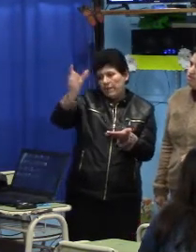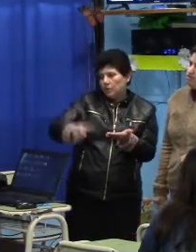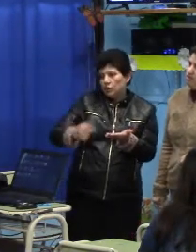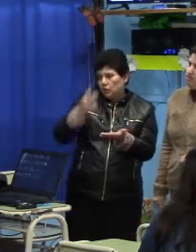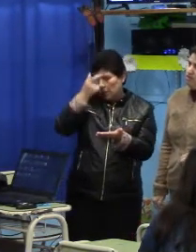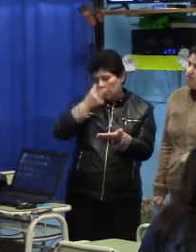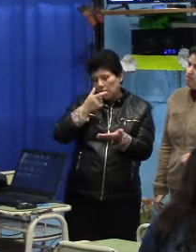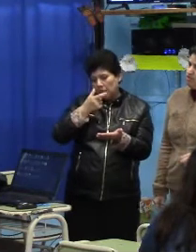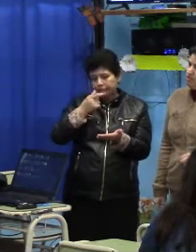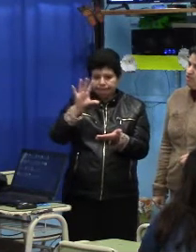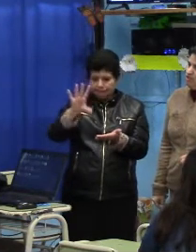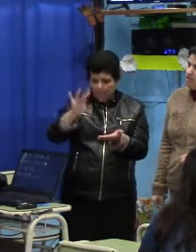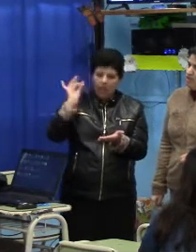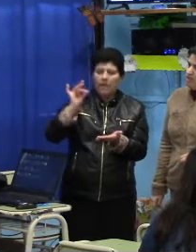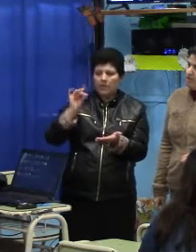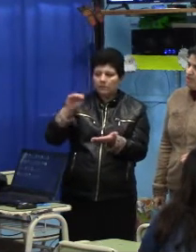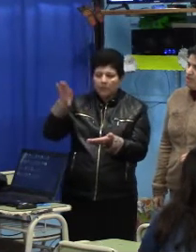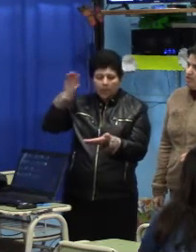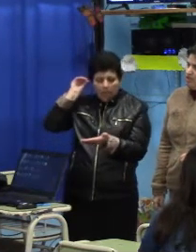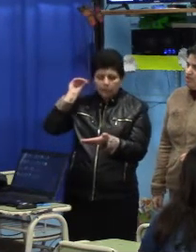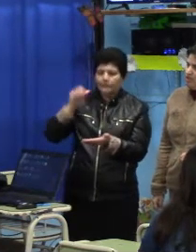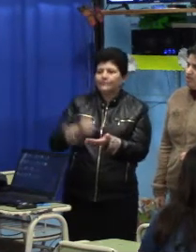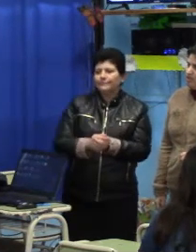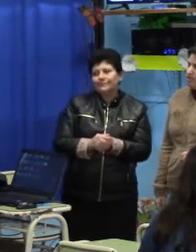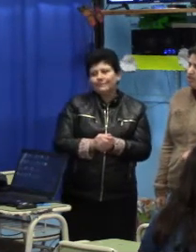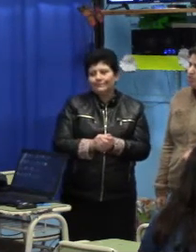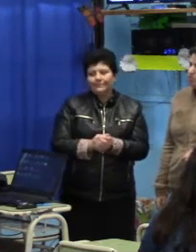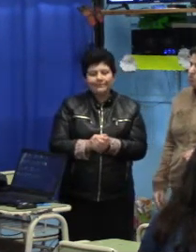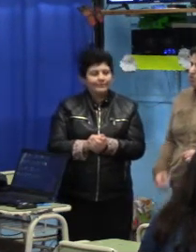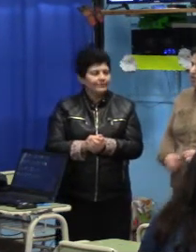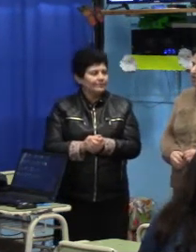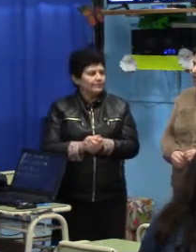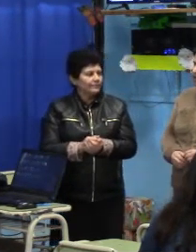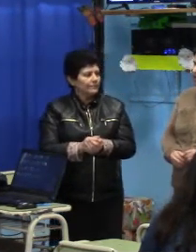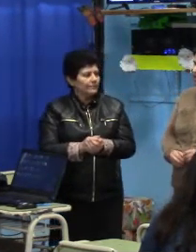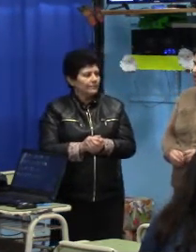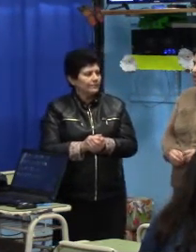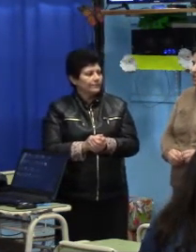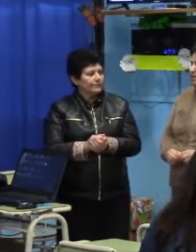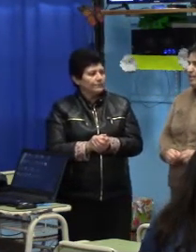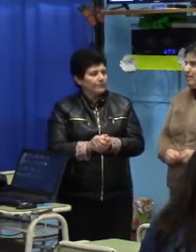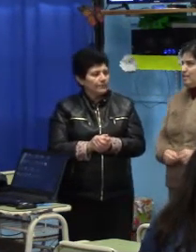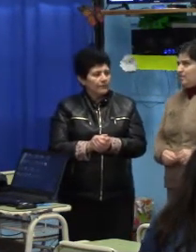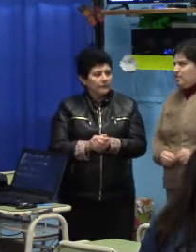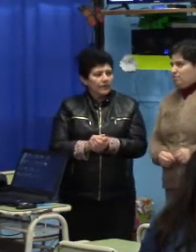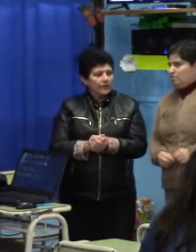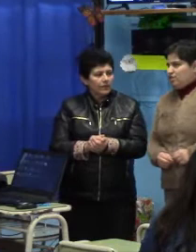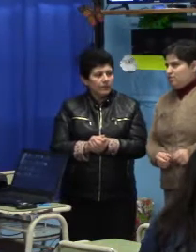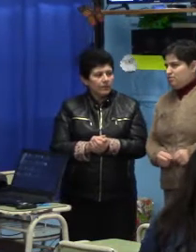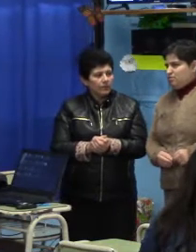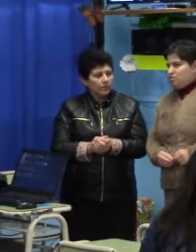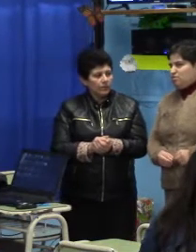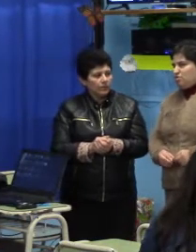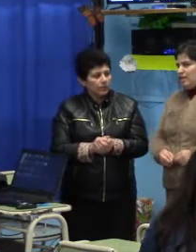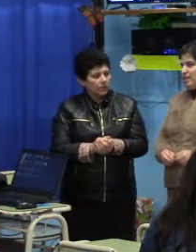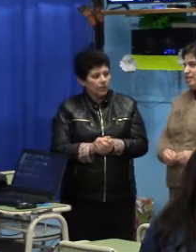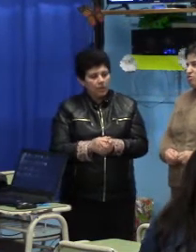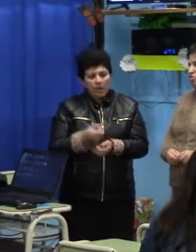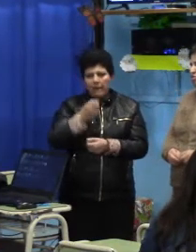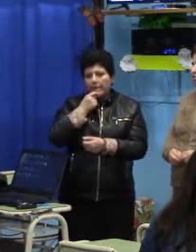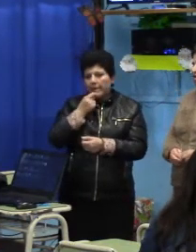audio. ¿Sí? Y tiene mucho que ver la calidad, por ejemplo, si